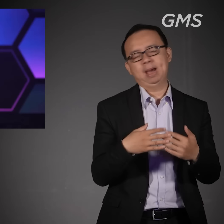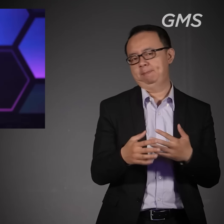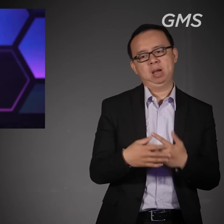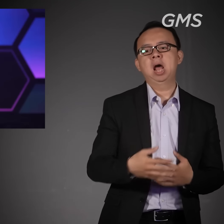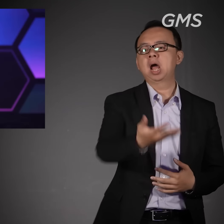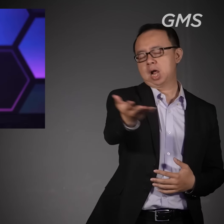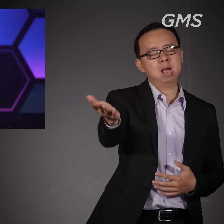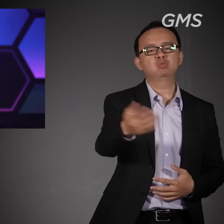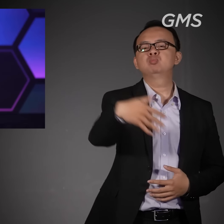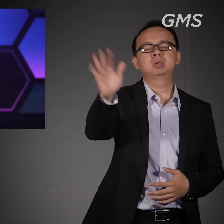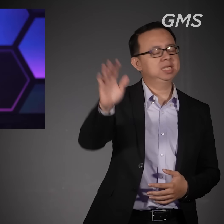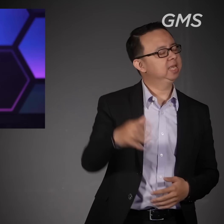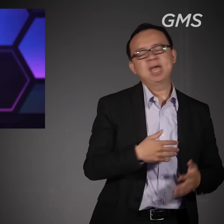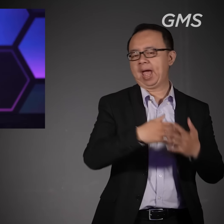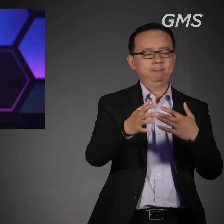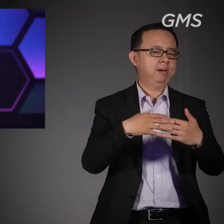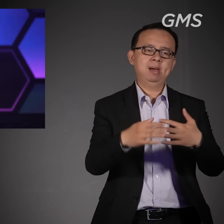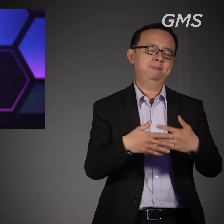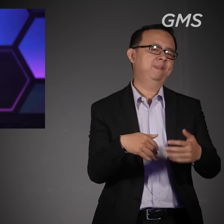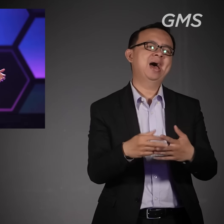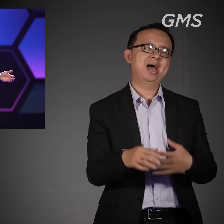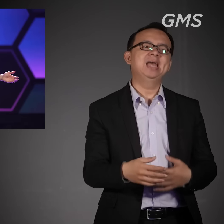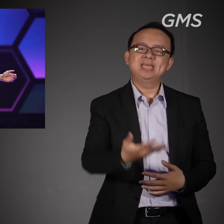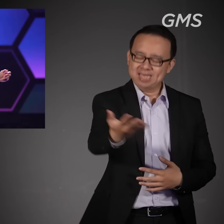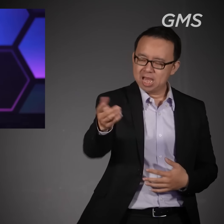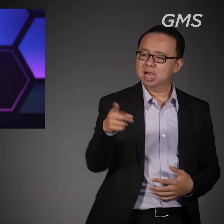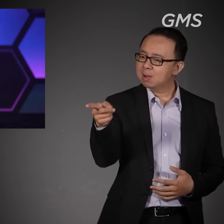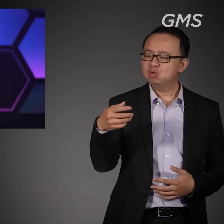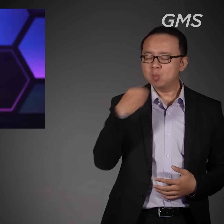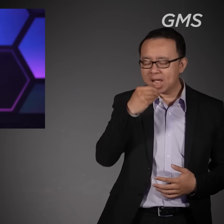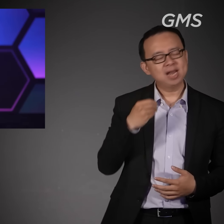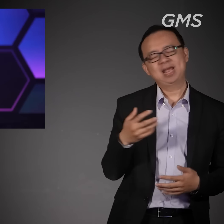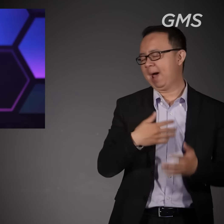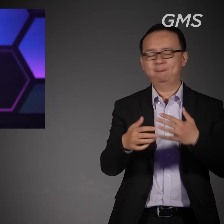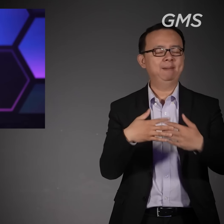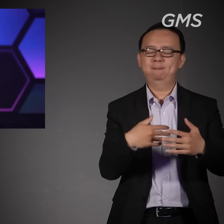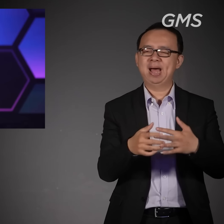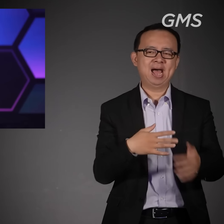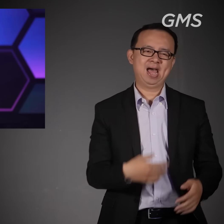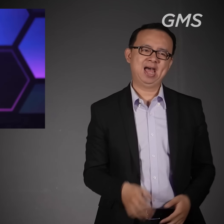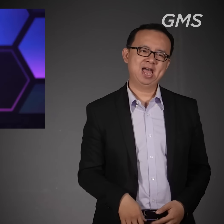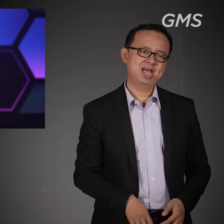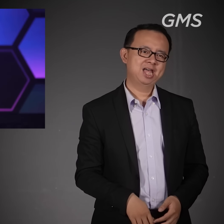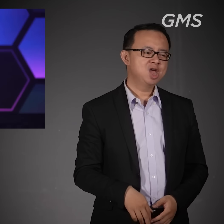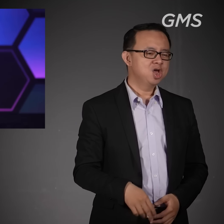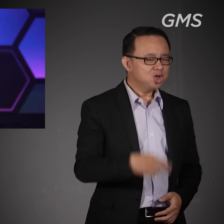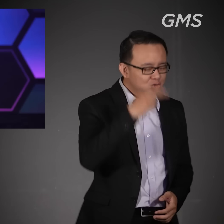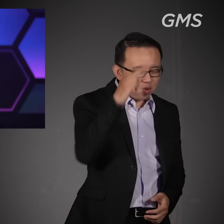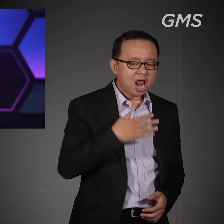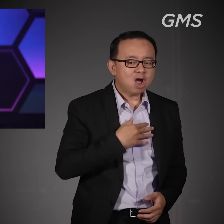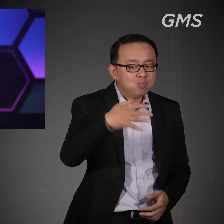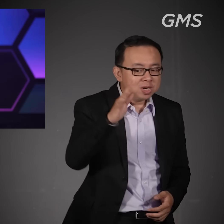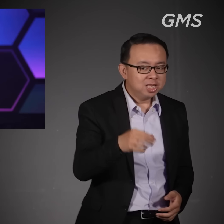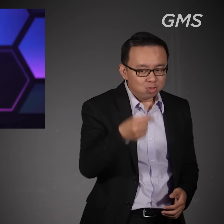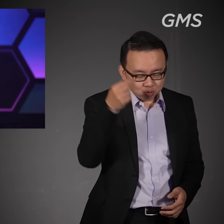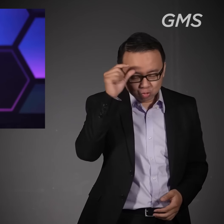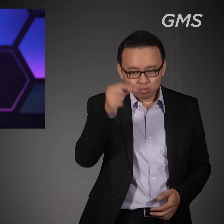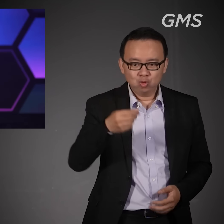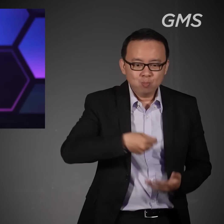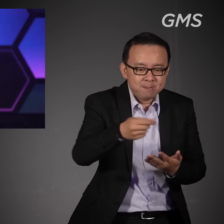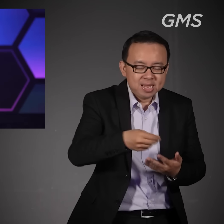pergi dulu. Tuhan makan ya Tuhan makan ya. Iya makan dulu. Tuhan kami pergi untuk beli makanan dulu ya. Ya oke gak